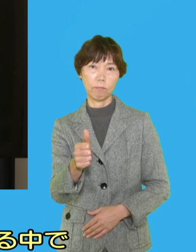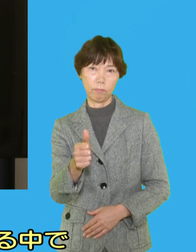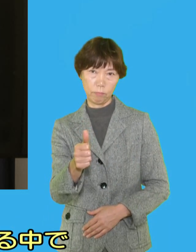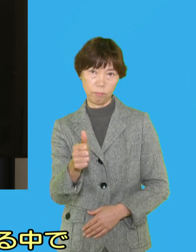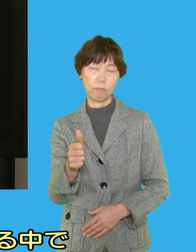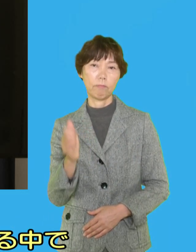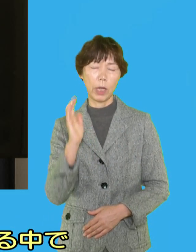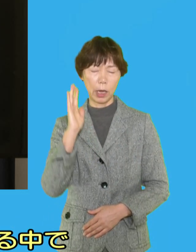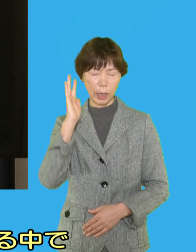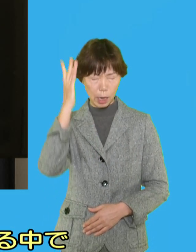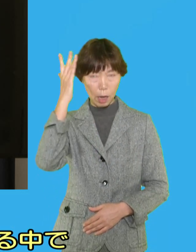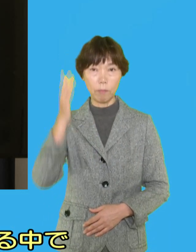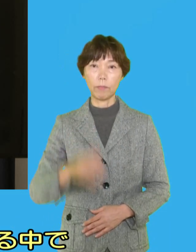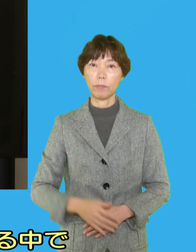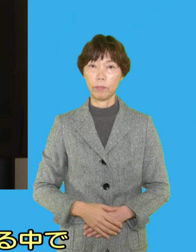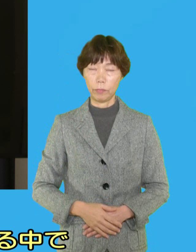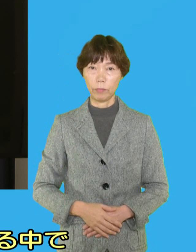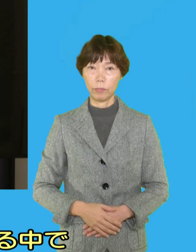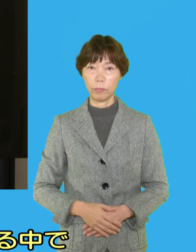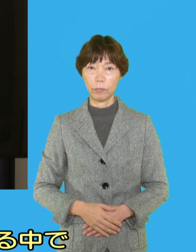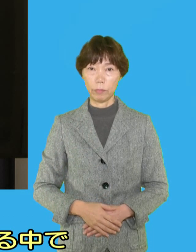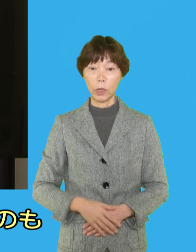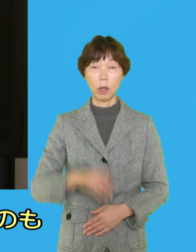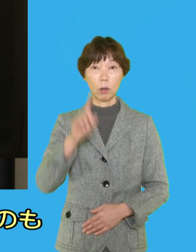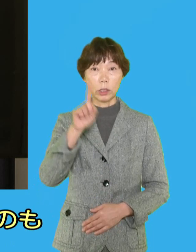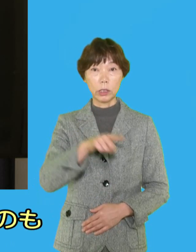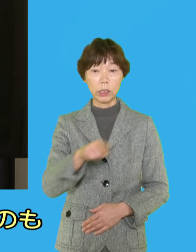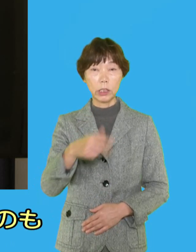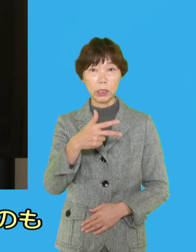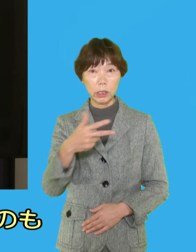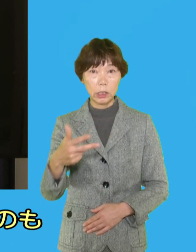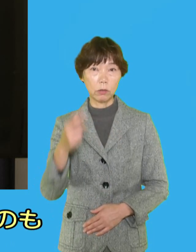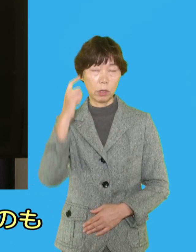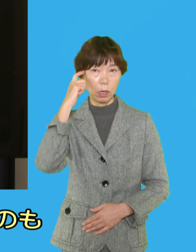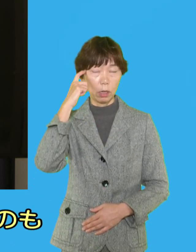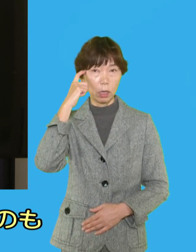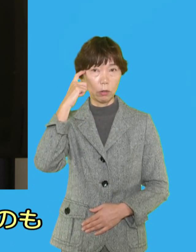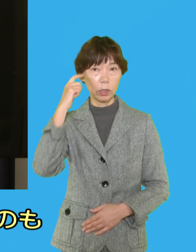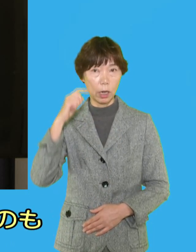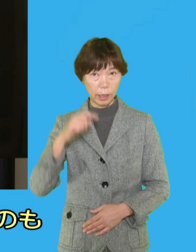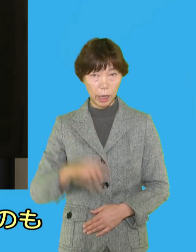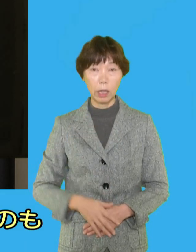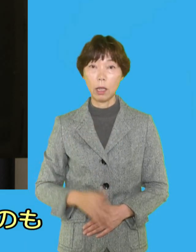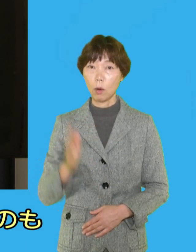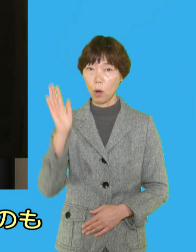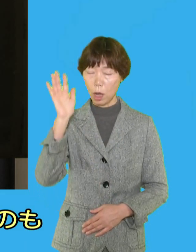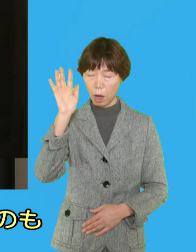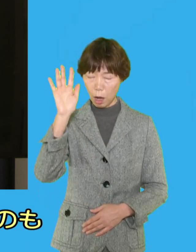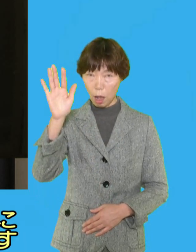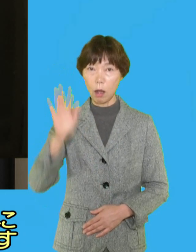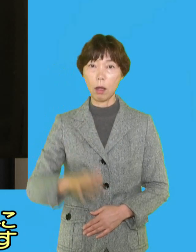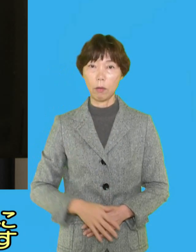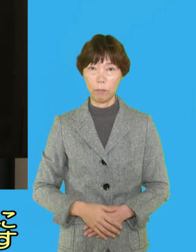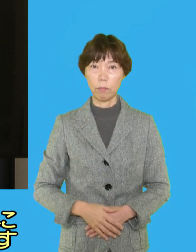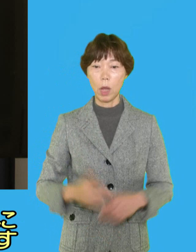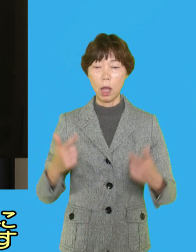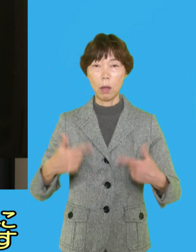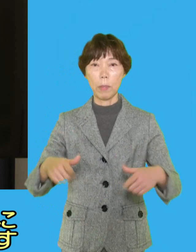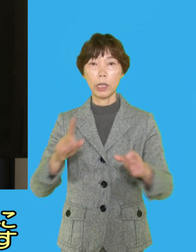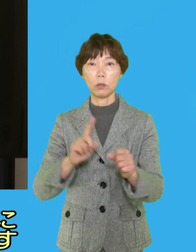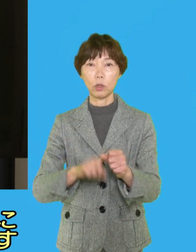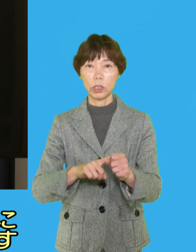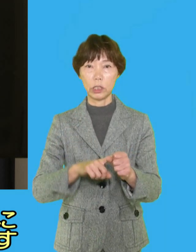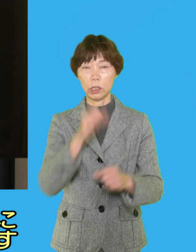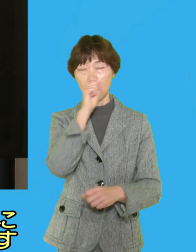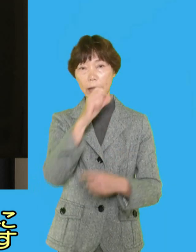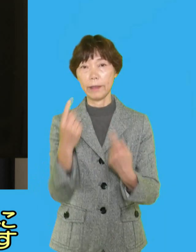そこを、まあ、今回人事のことを考える中でですね、まあ、これからのことというのも、まあ、毎年改善ができ